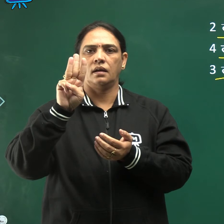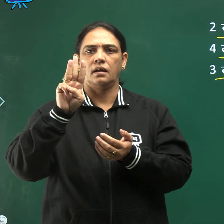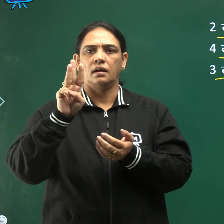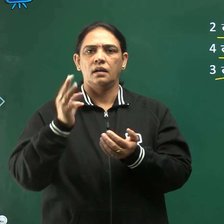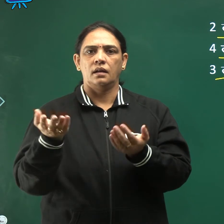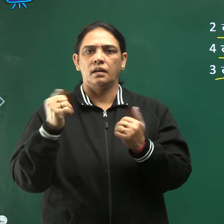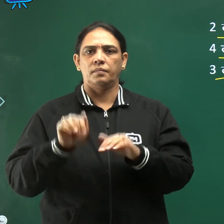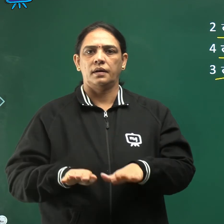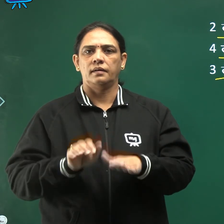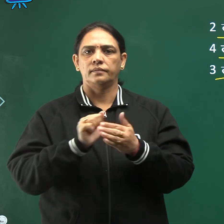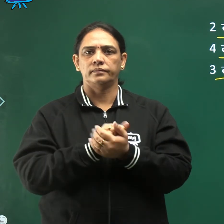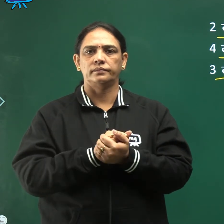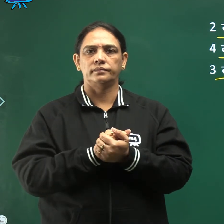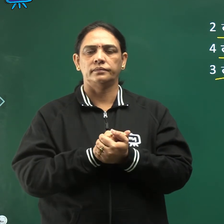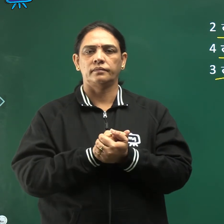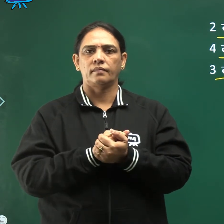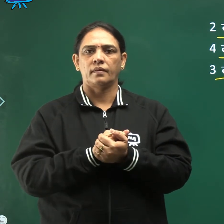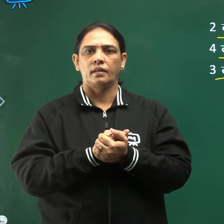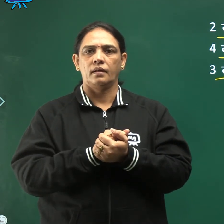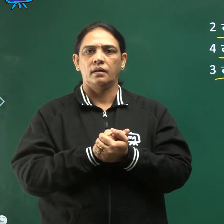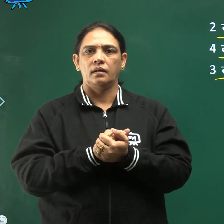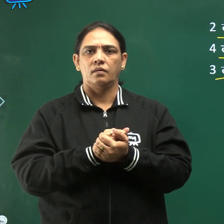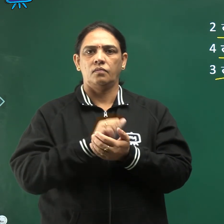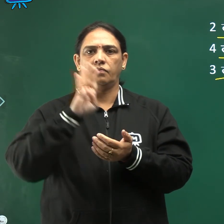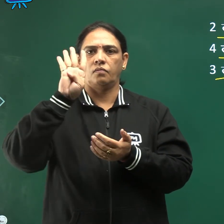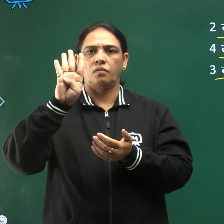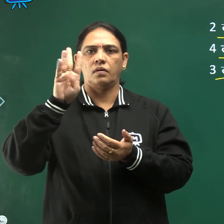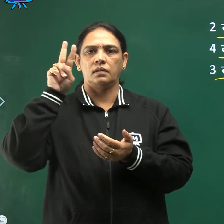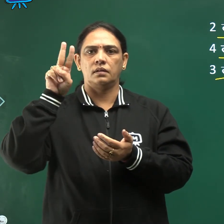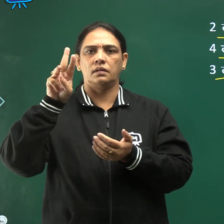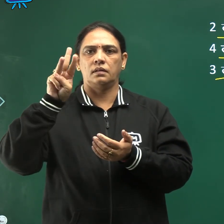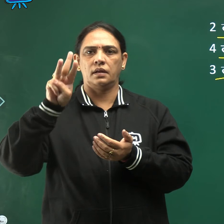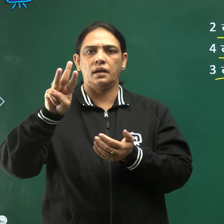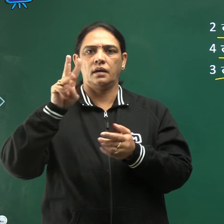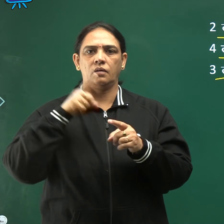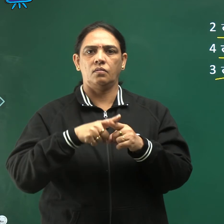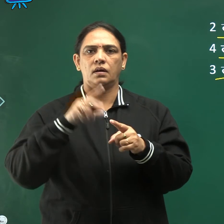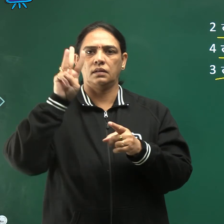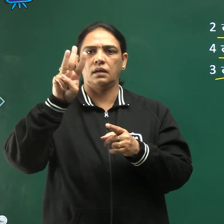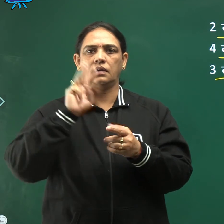43 गुणा 3